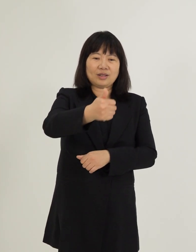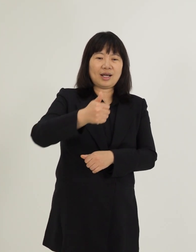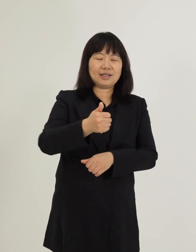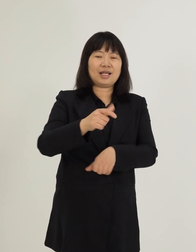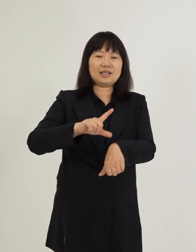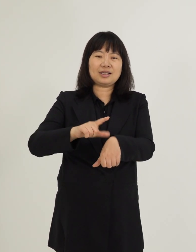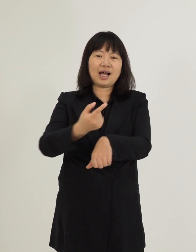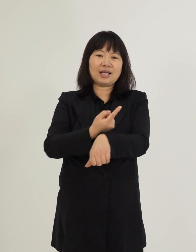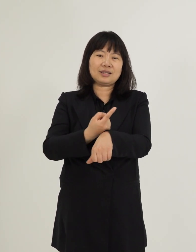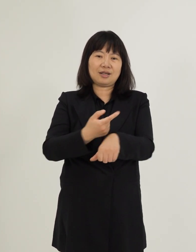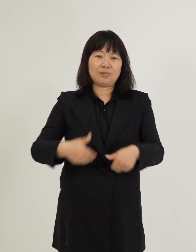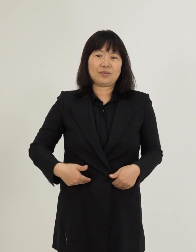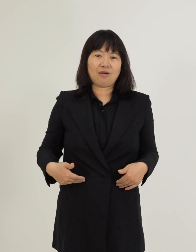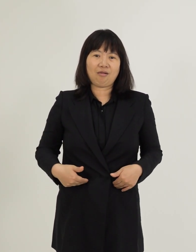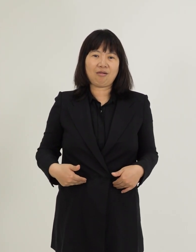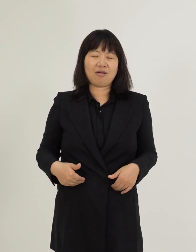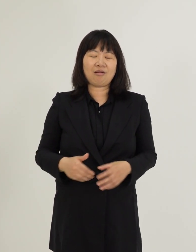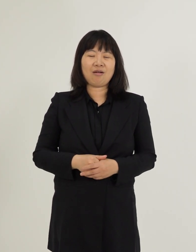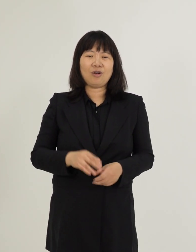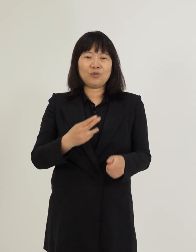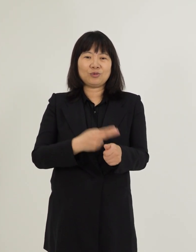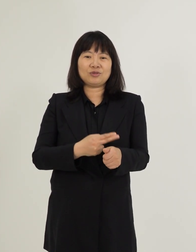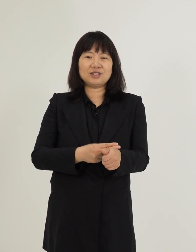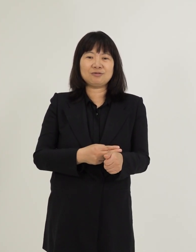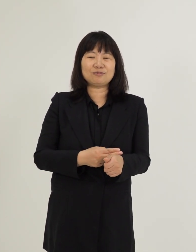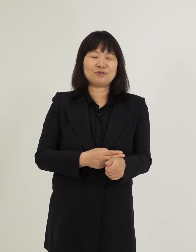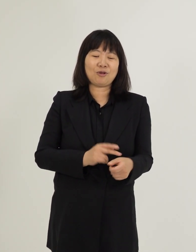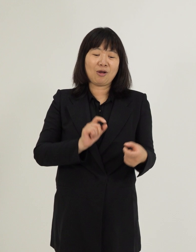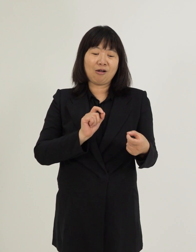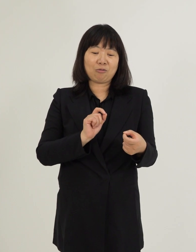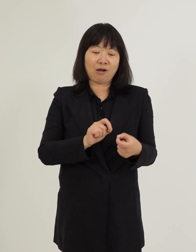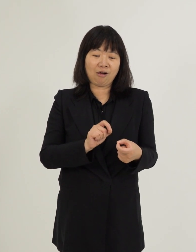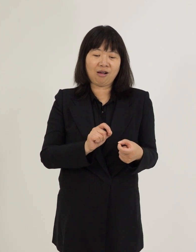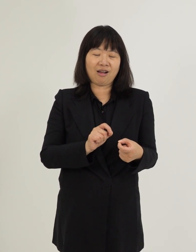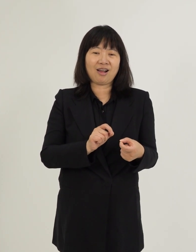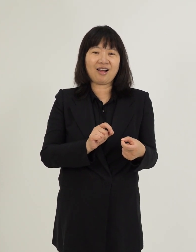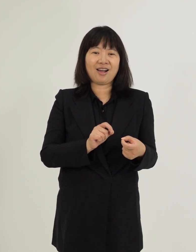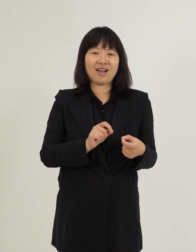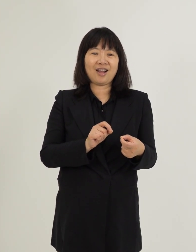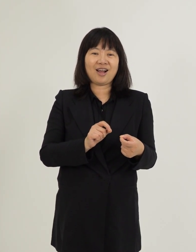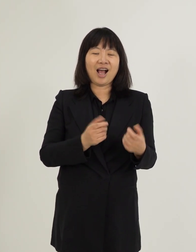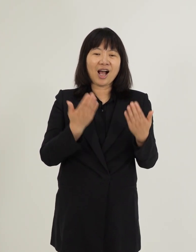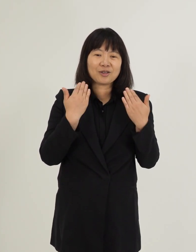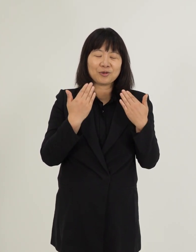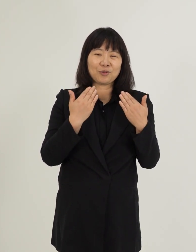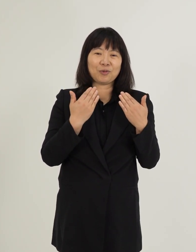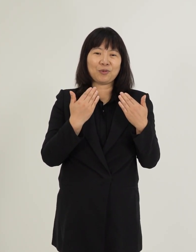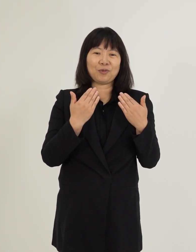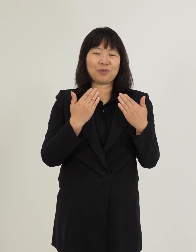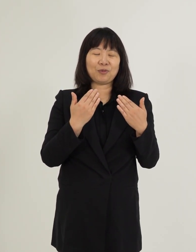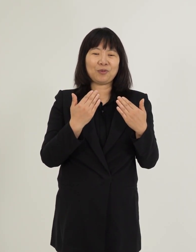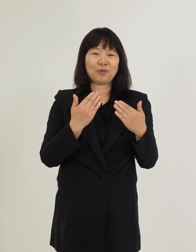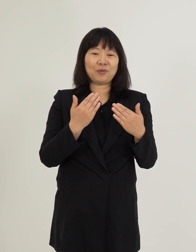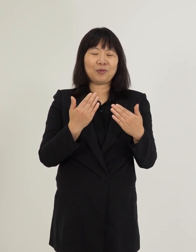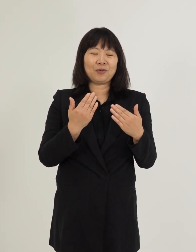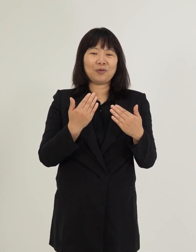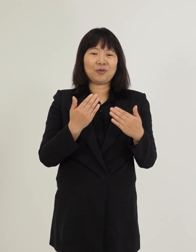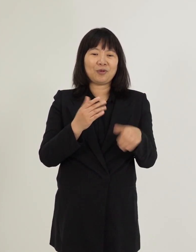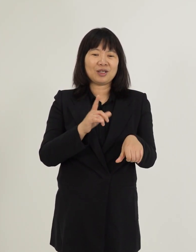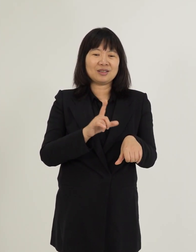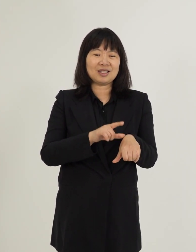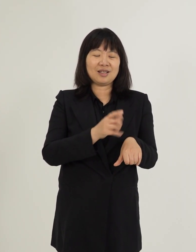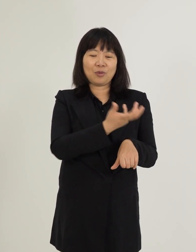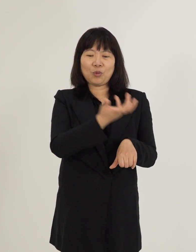교수님들이 업되면 코달 때 있었던 그 출퇴근길이 1시간이 늘어난 거예요. 편도로만. 그